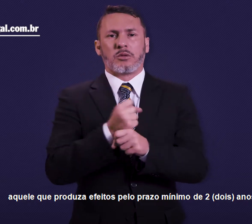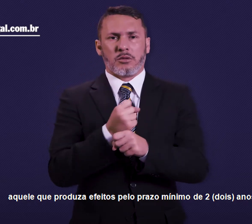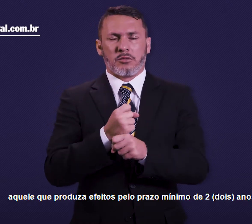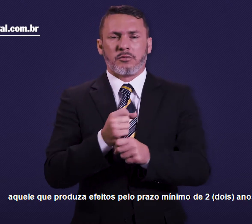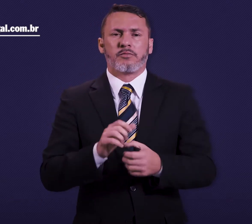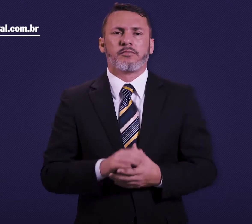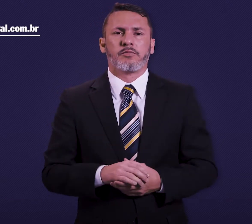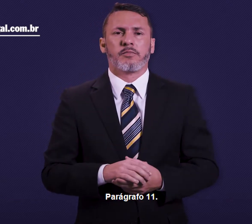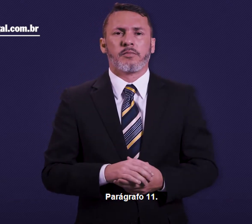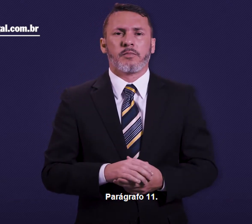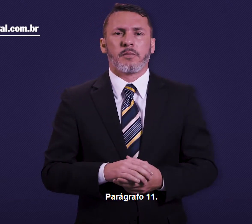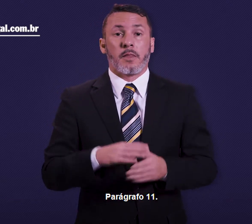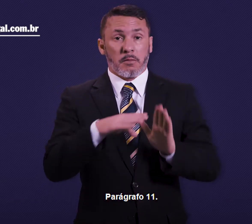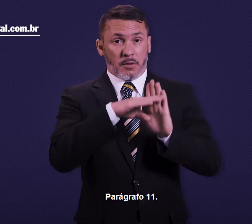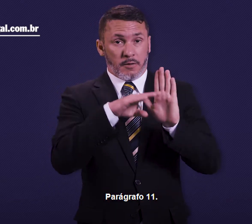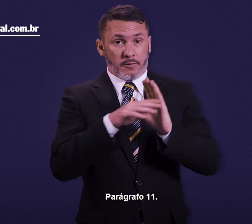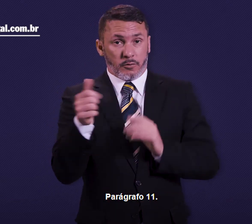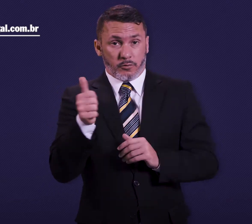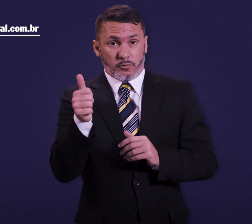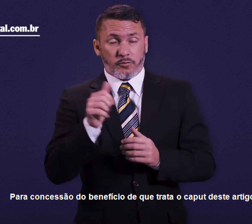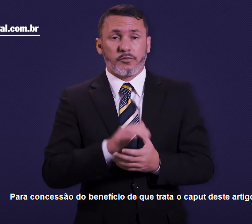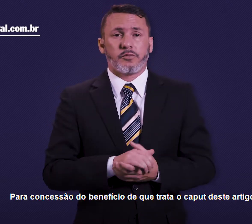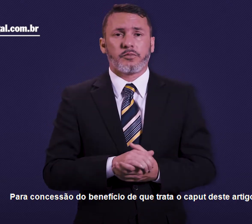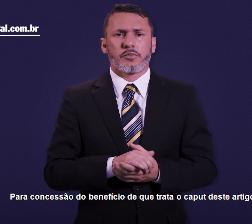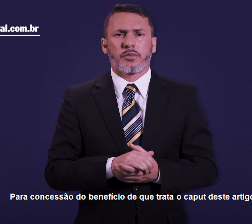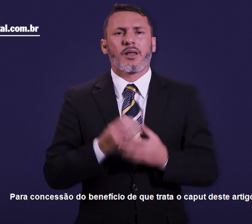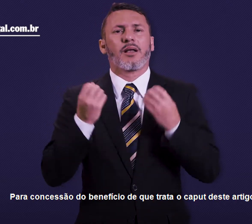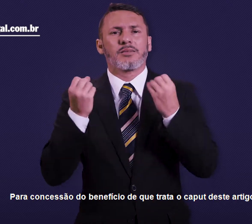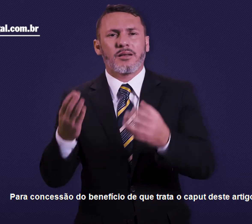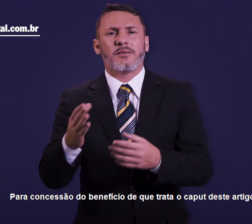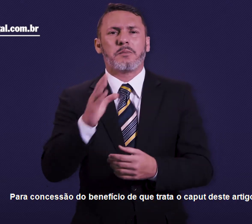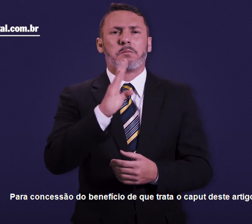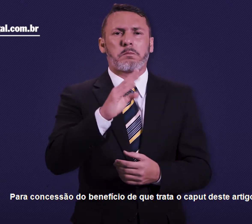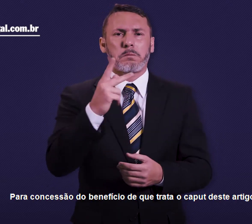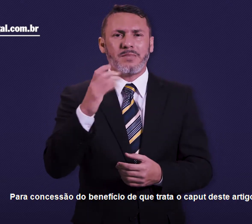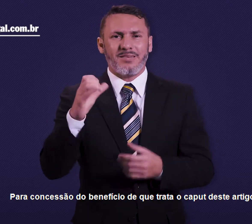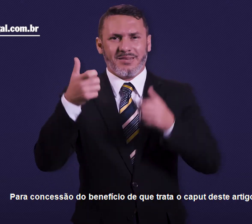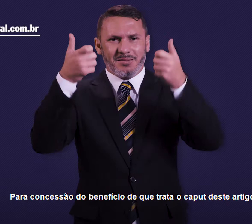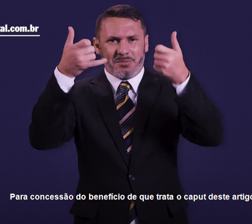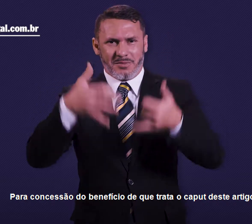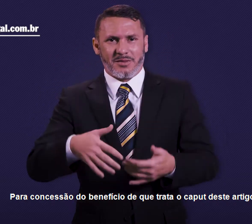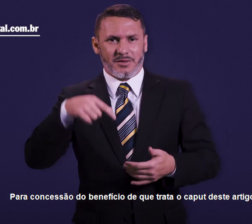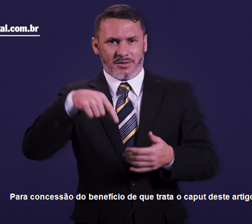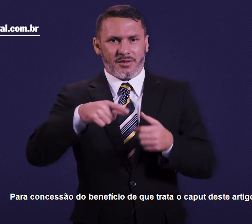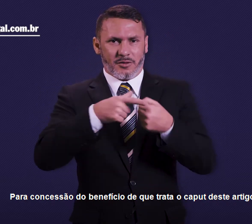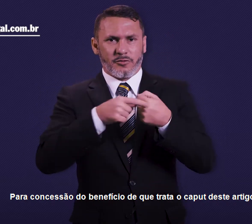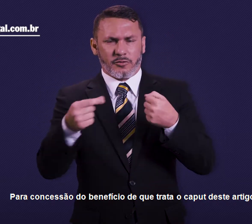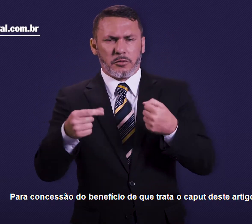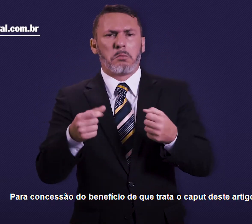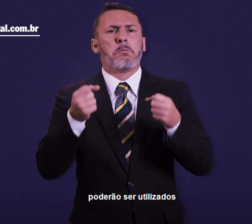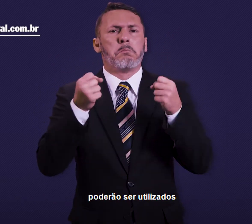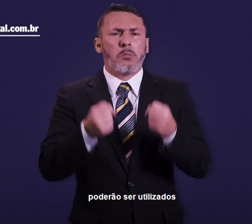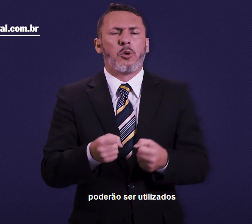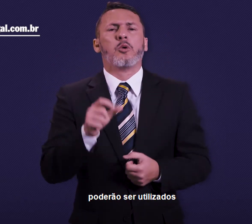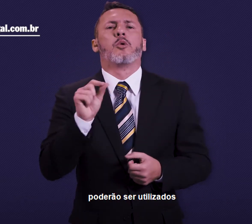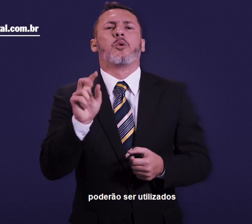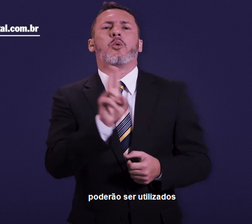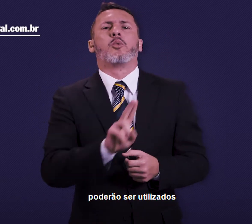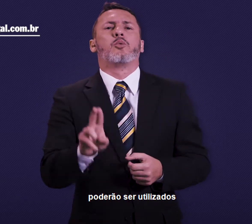anos. Parágrafo 11. Para concessão do benefício de que trata o caput deste artigo, poderão ser